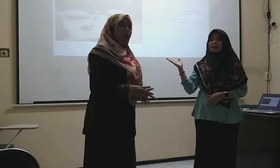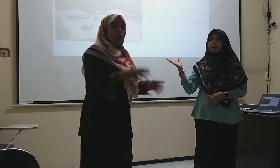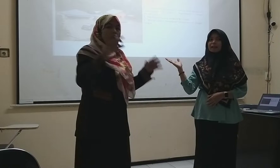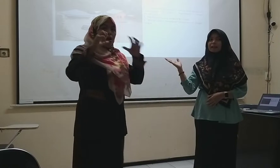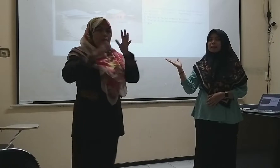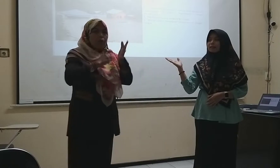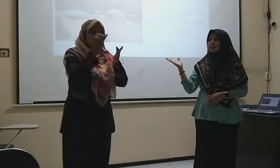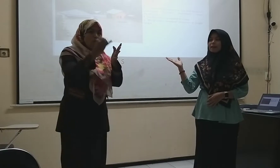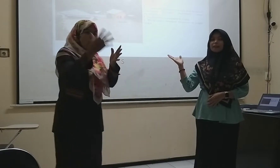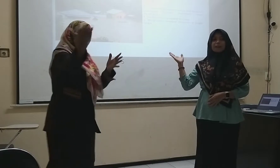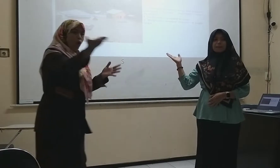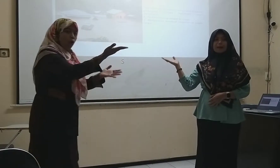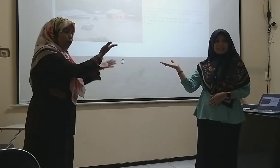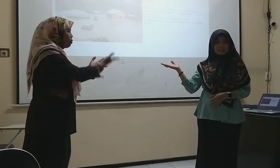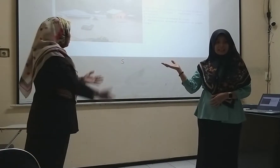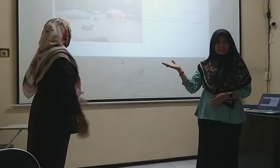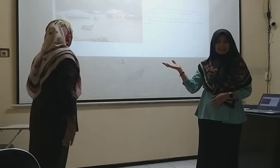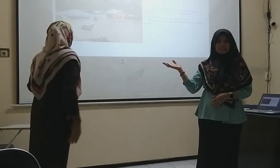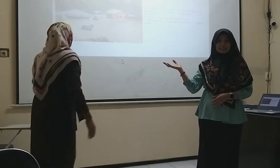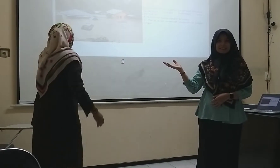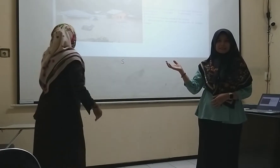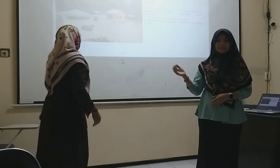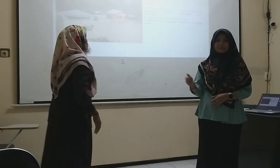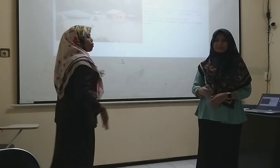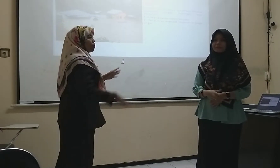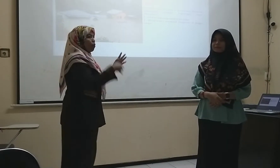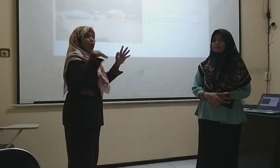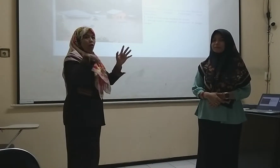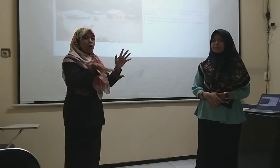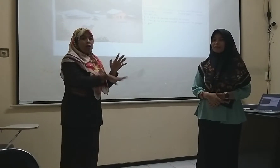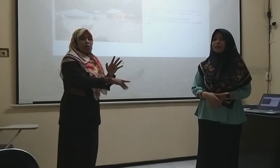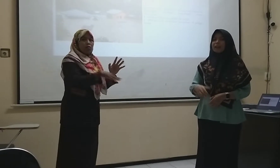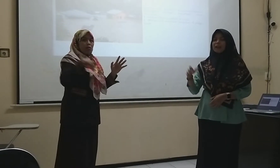gambar banjir.